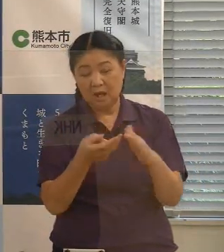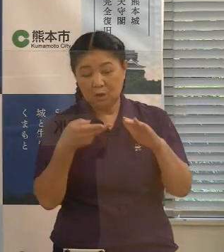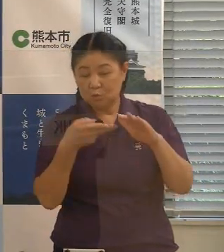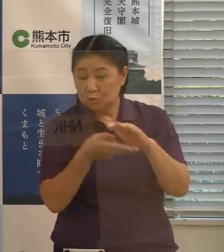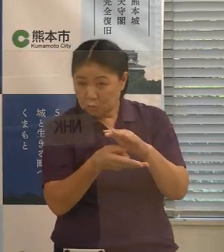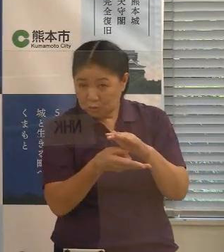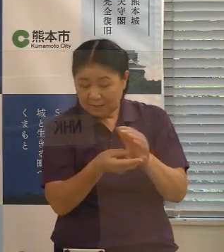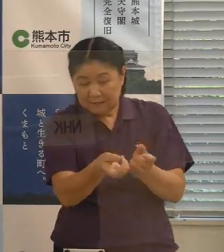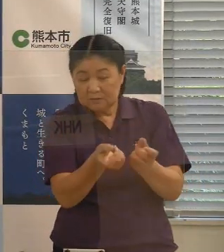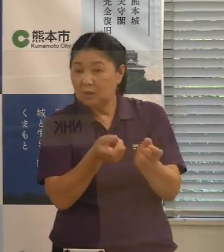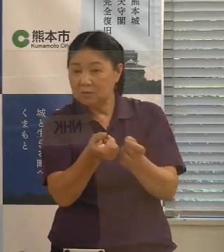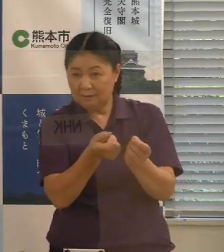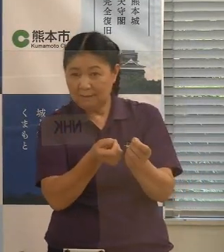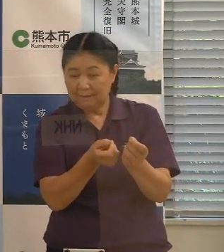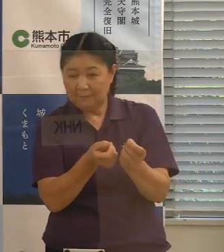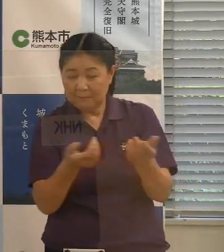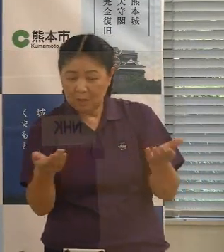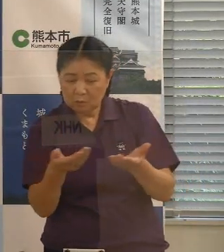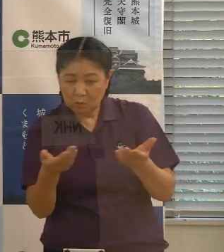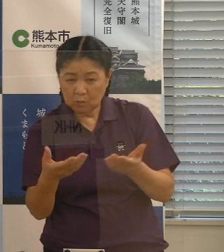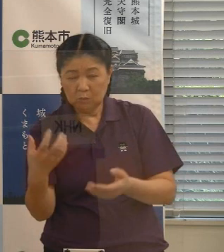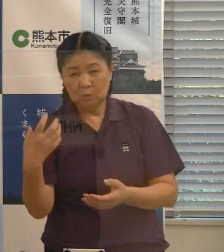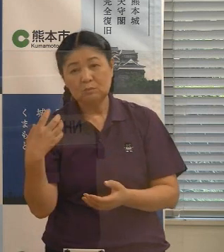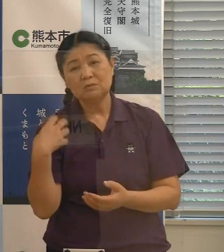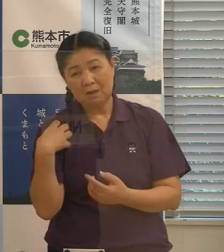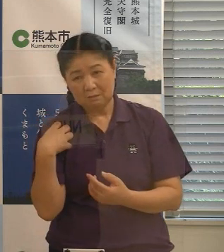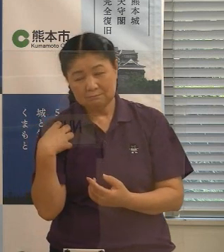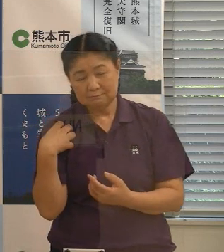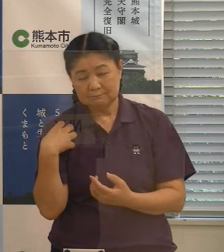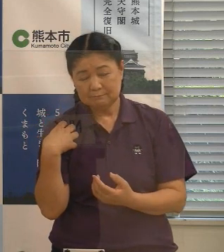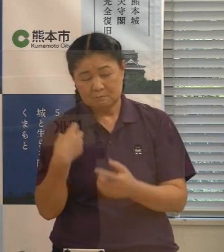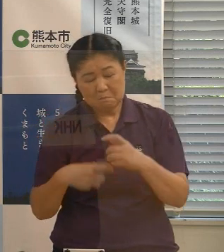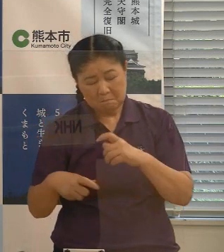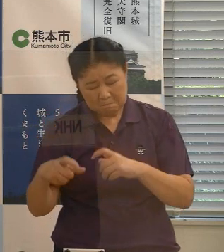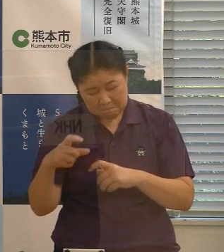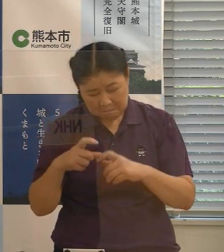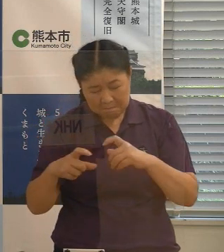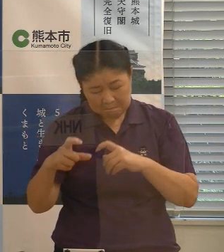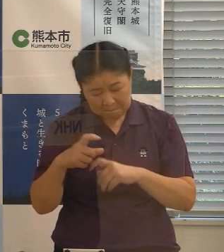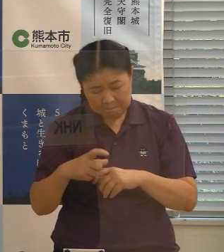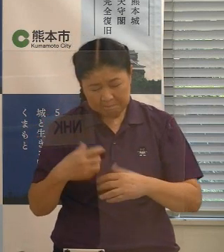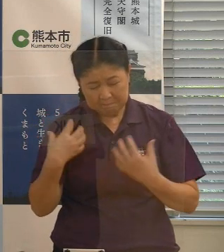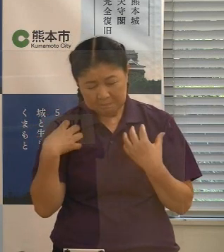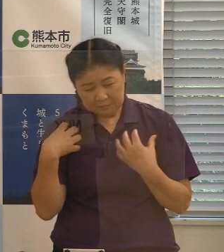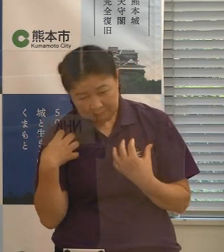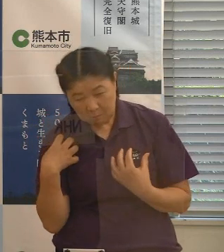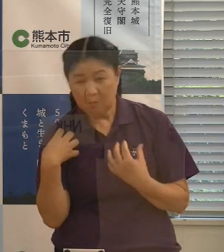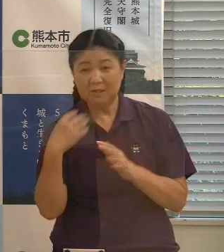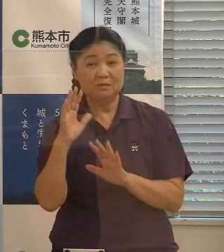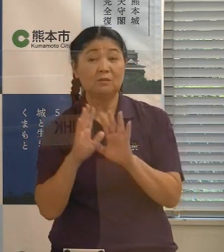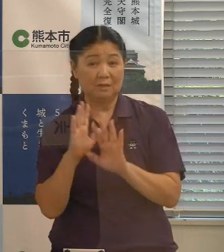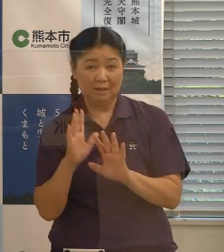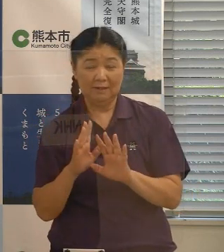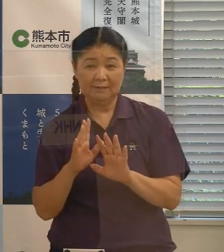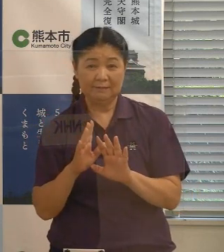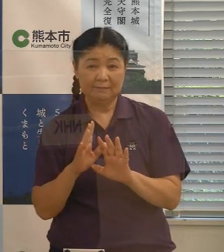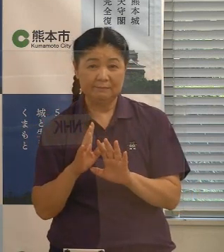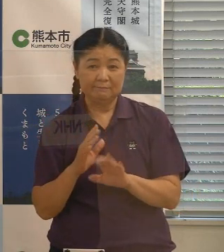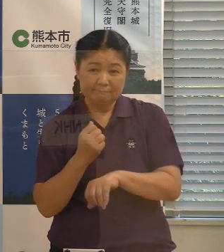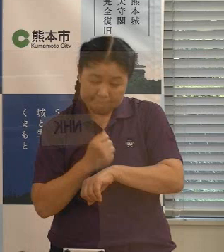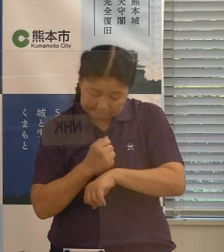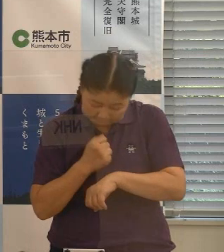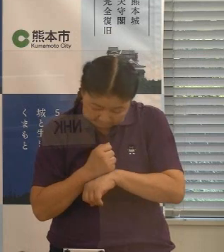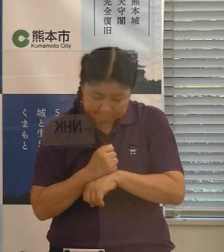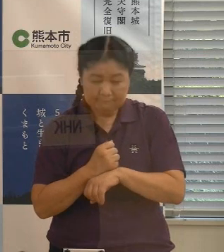調整等の業務における負担がですね、厳しい状況で大変負担が増大をし